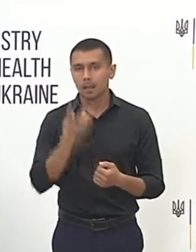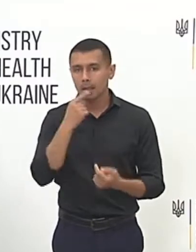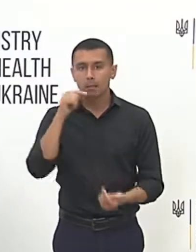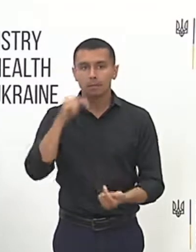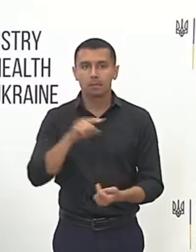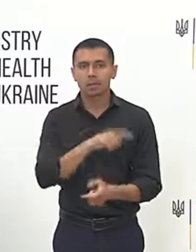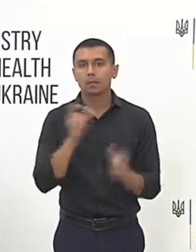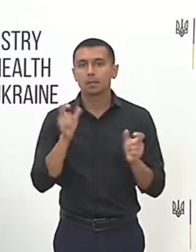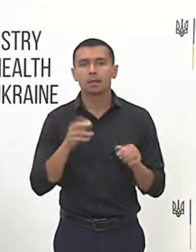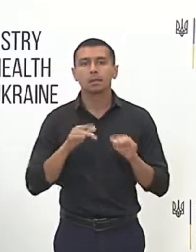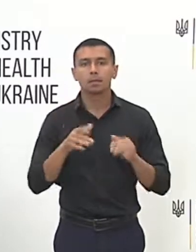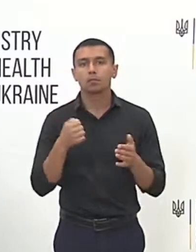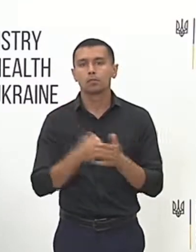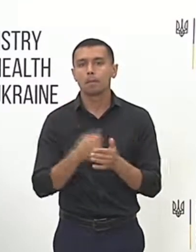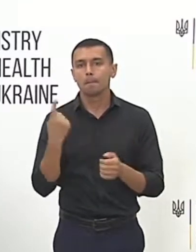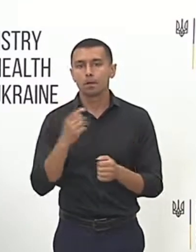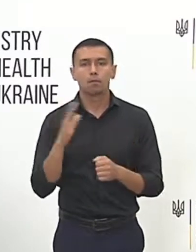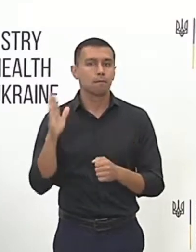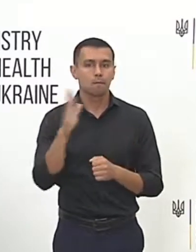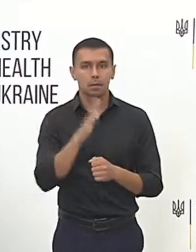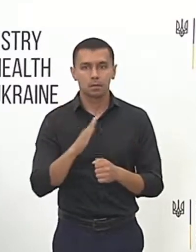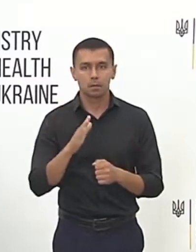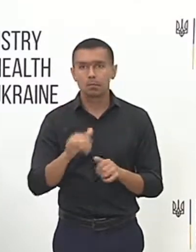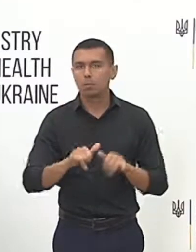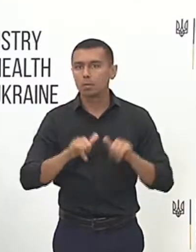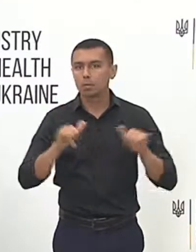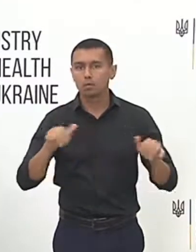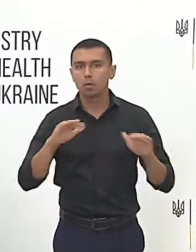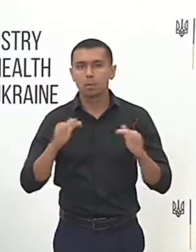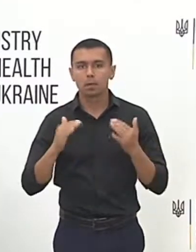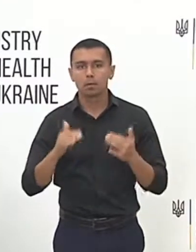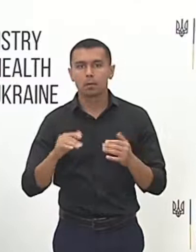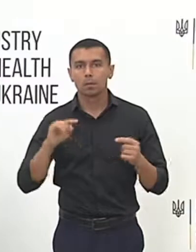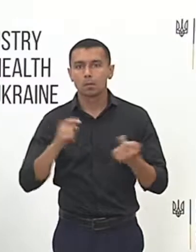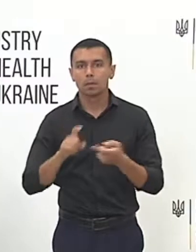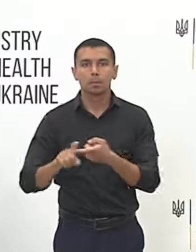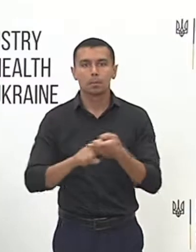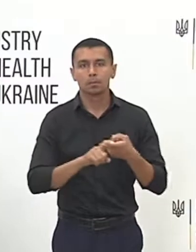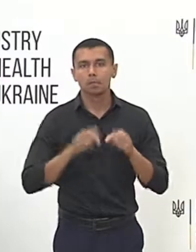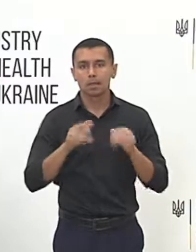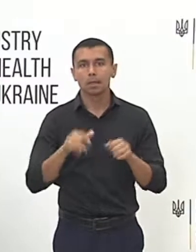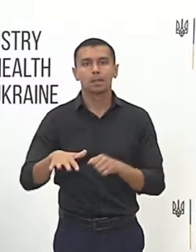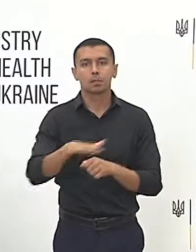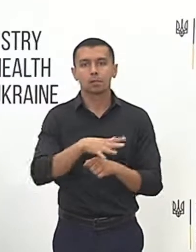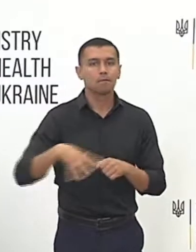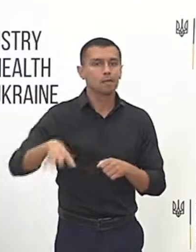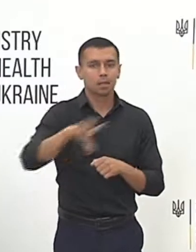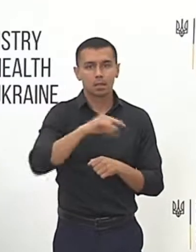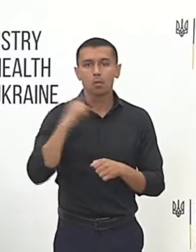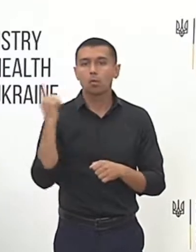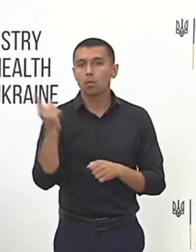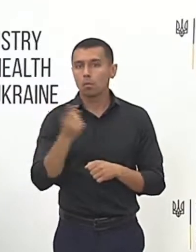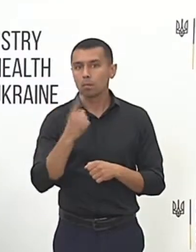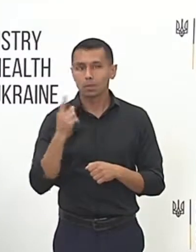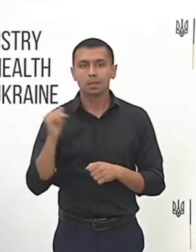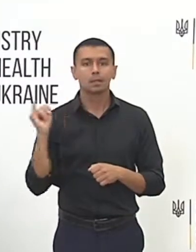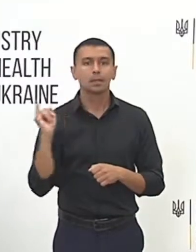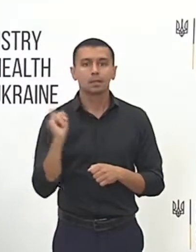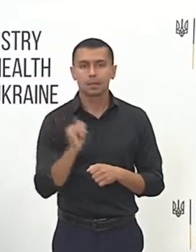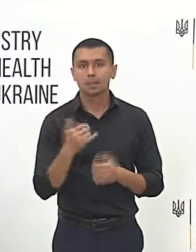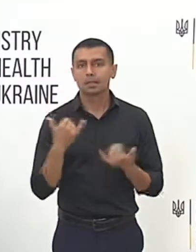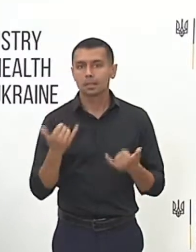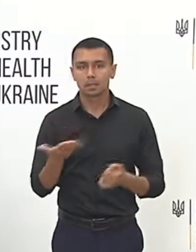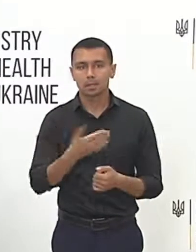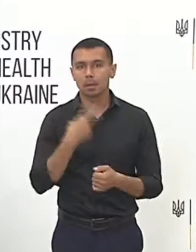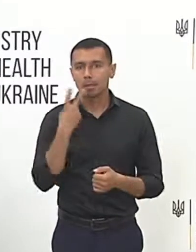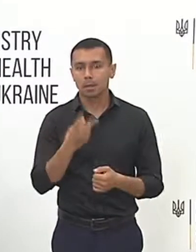Адаптивний карантин, який діяв до 1 вересня, поширював обмежувальні протиепідемічні заходи на території всієї області. І